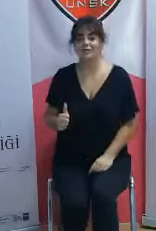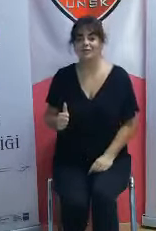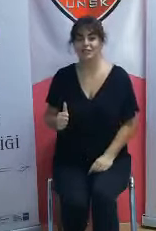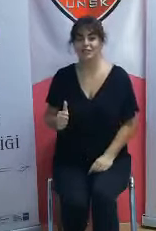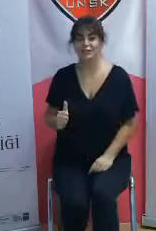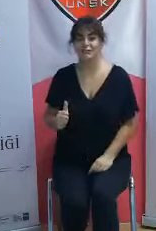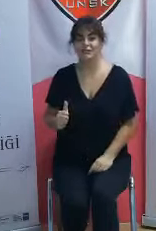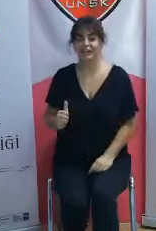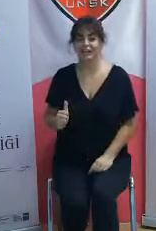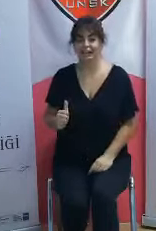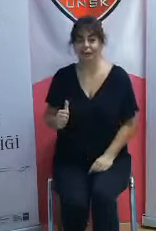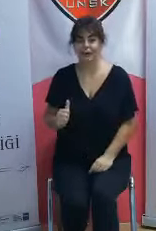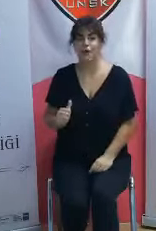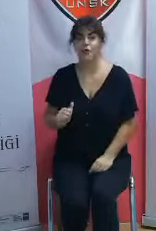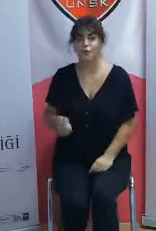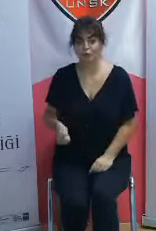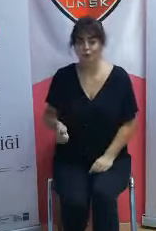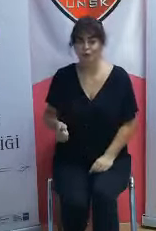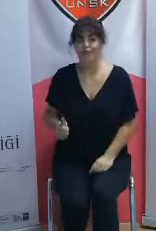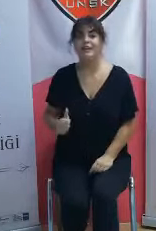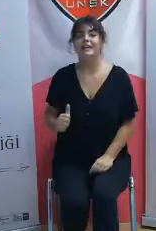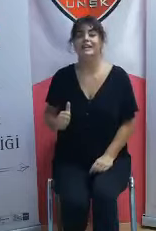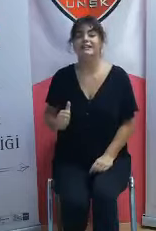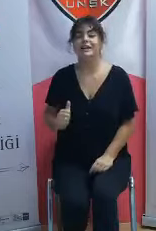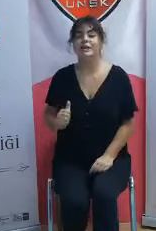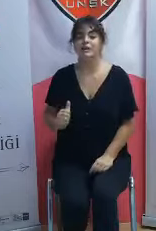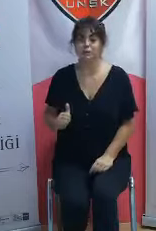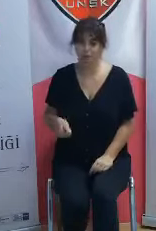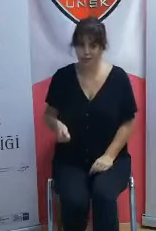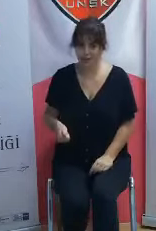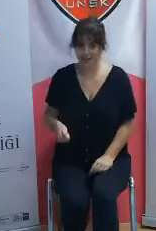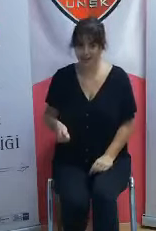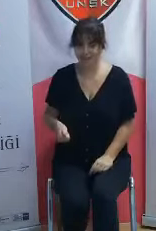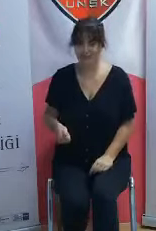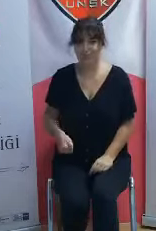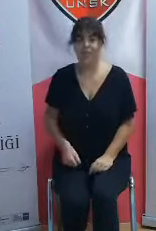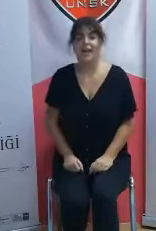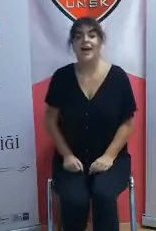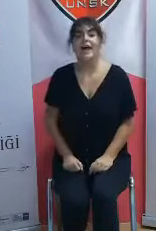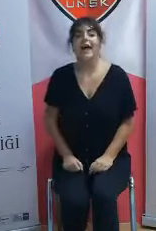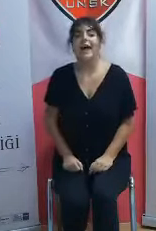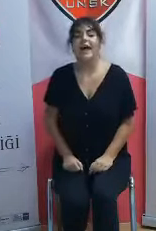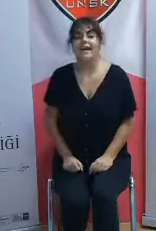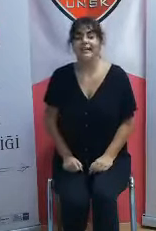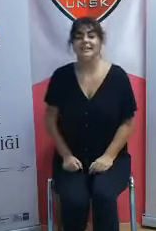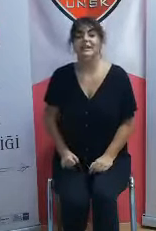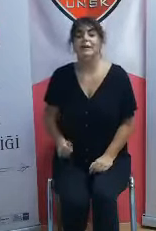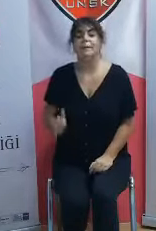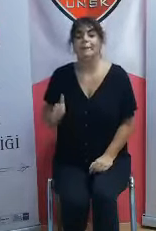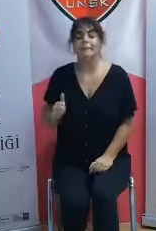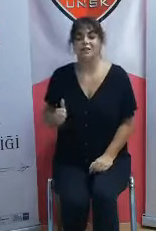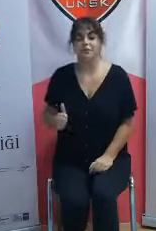ittiriyoruz bir kere. Gün ya da günler. Eğer baş